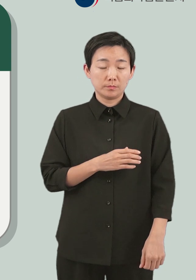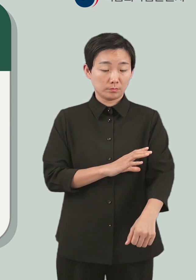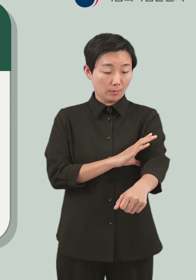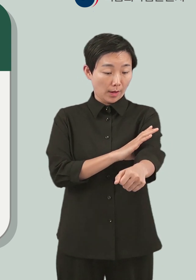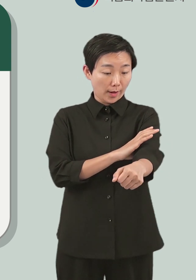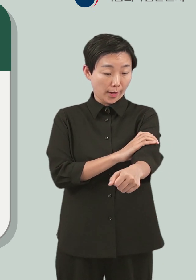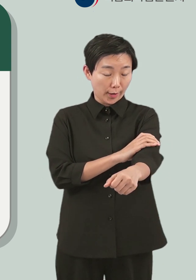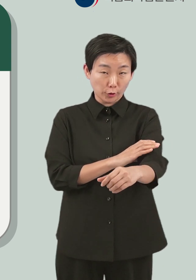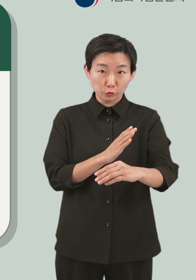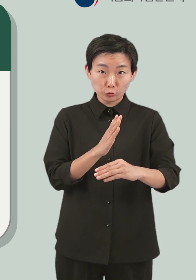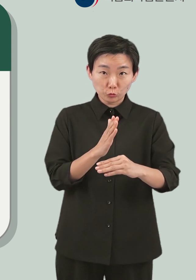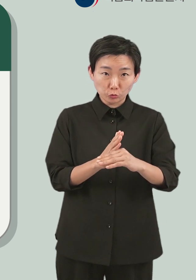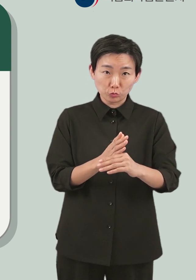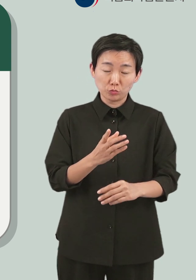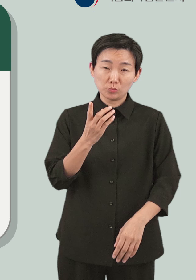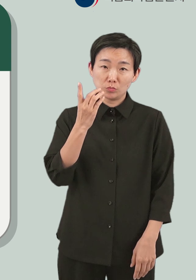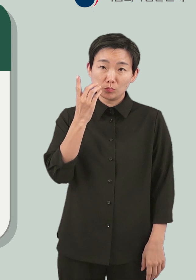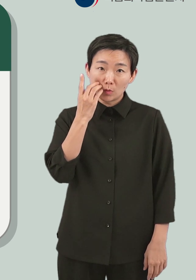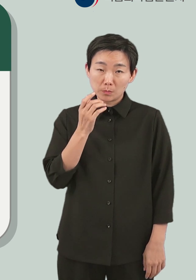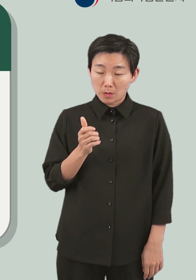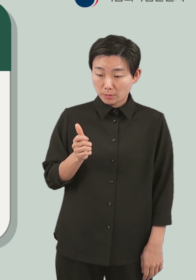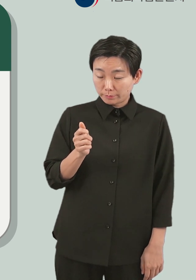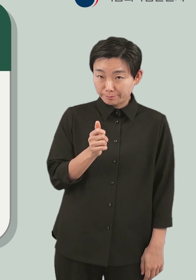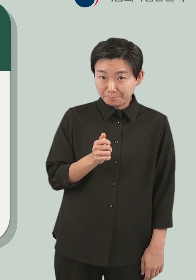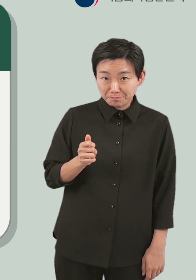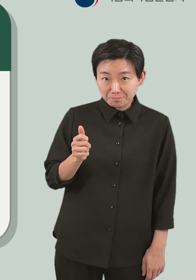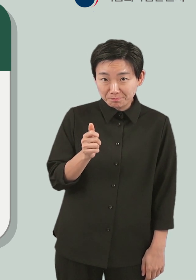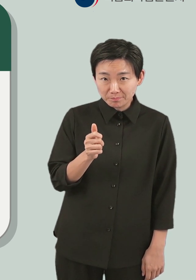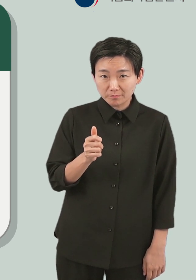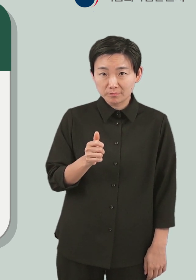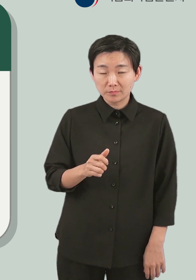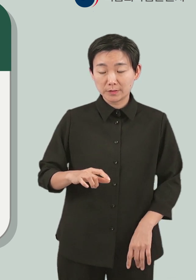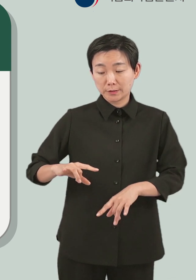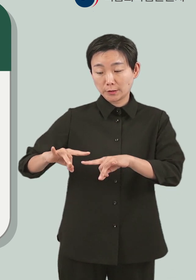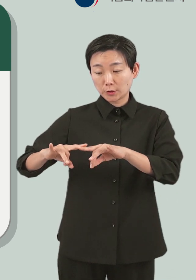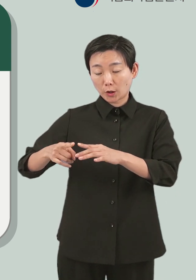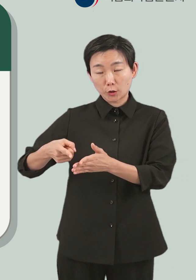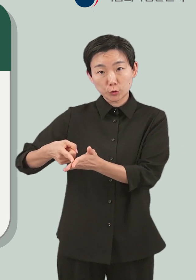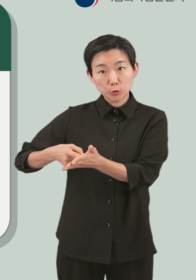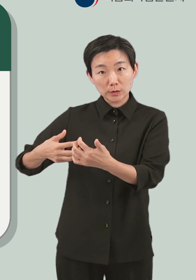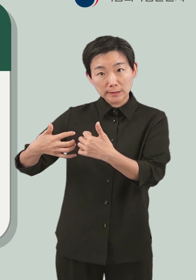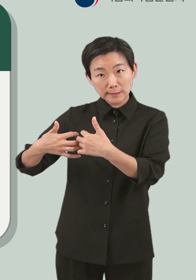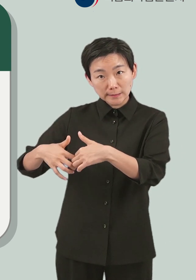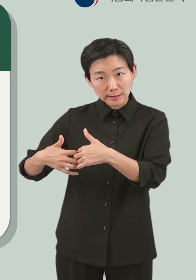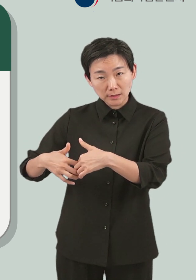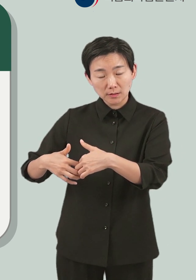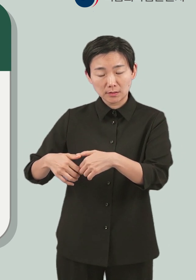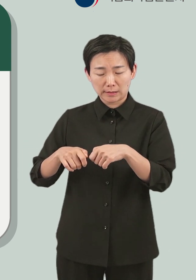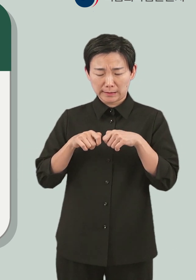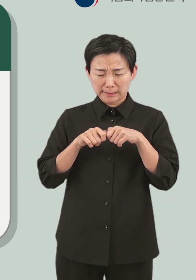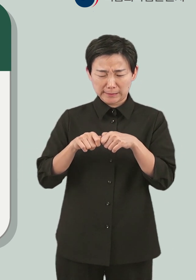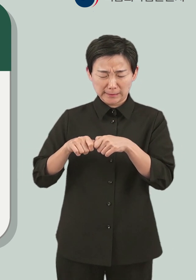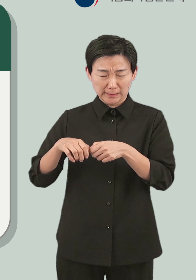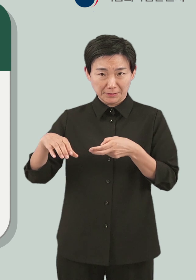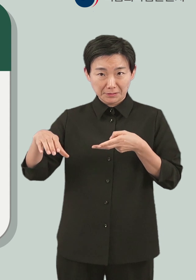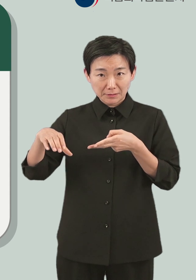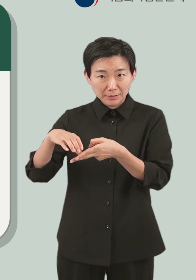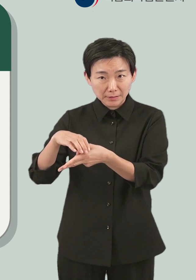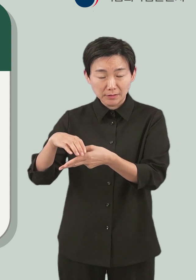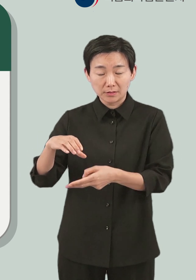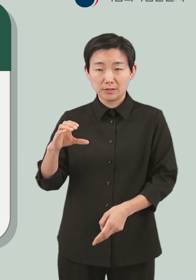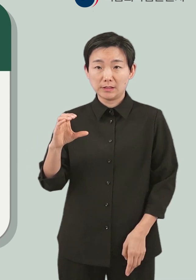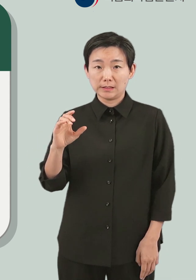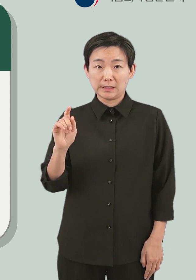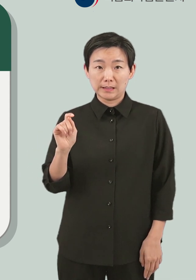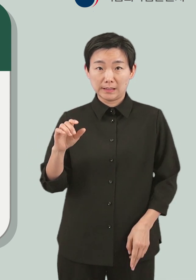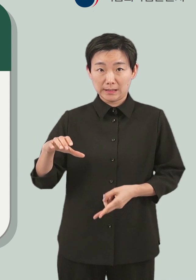측정 중에 혈압계 30cm 이내에서 스마트폰을 사용하지 않습니다. 본 의료기기를 사용할 때 전기